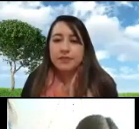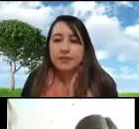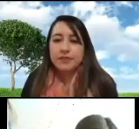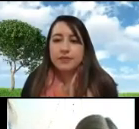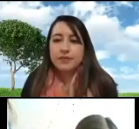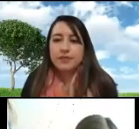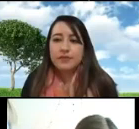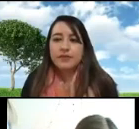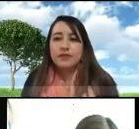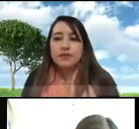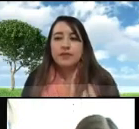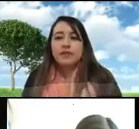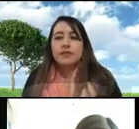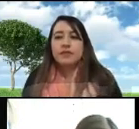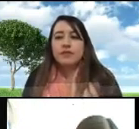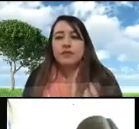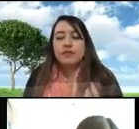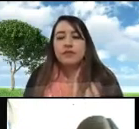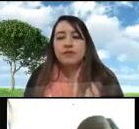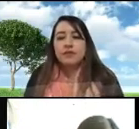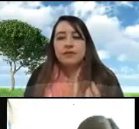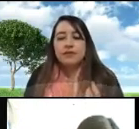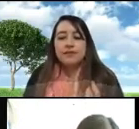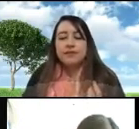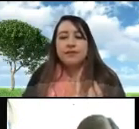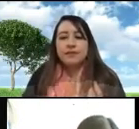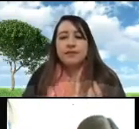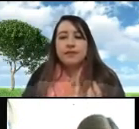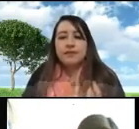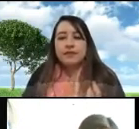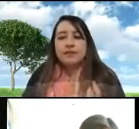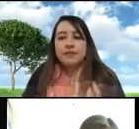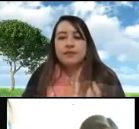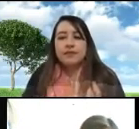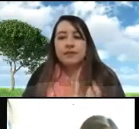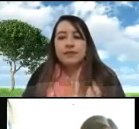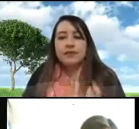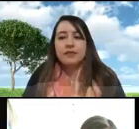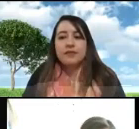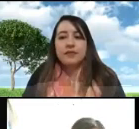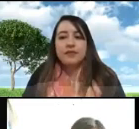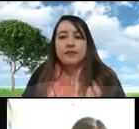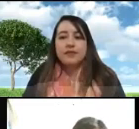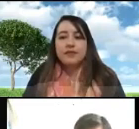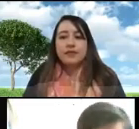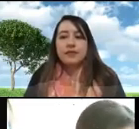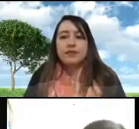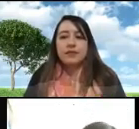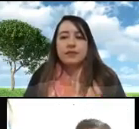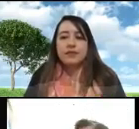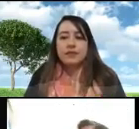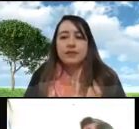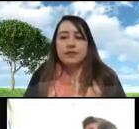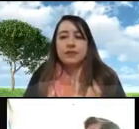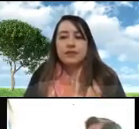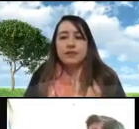del Sur, Australia e India, la selva, tundra, sabana o pastizal?